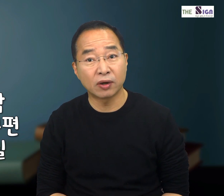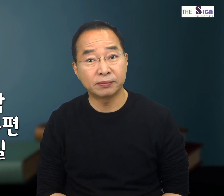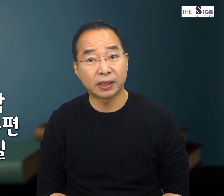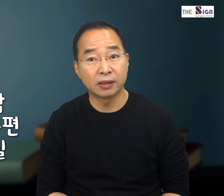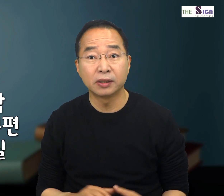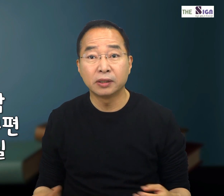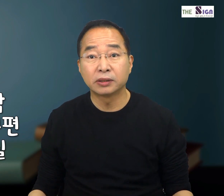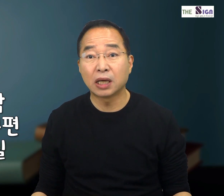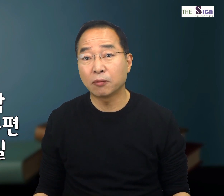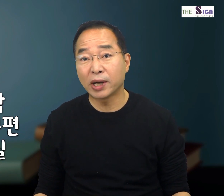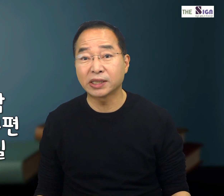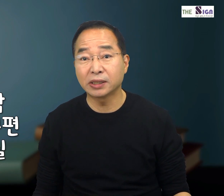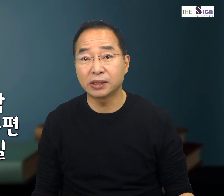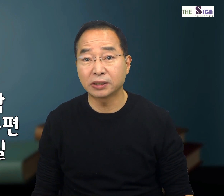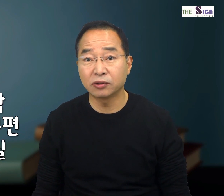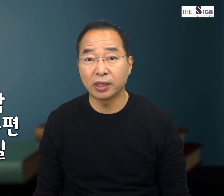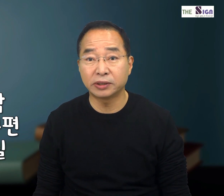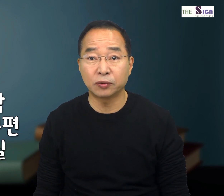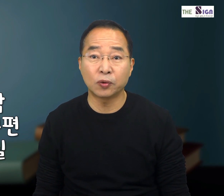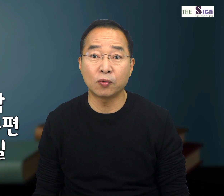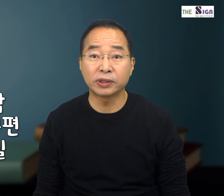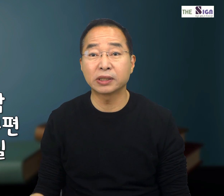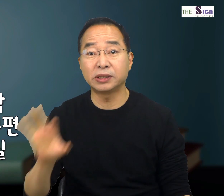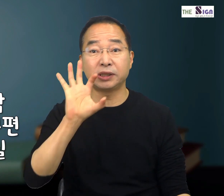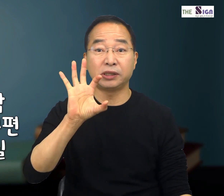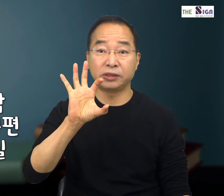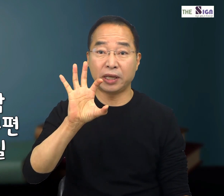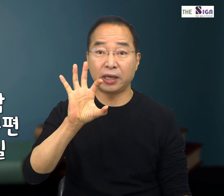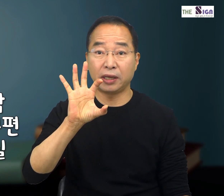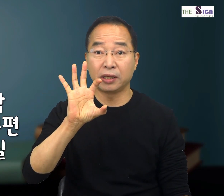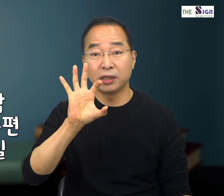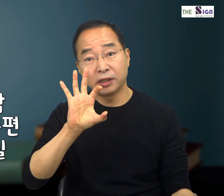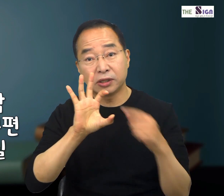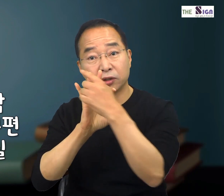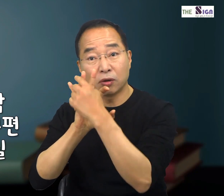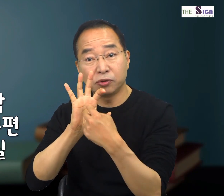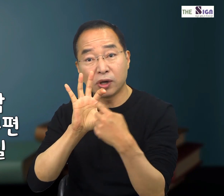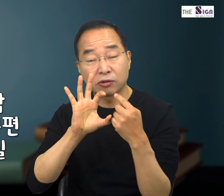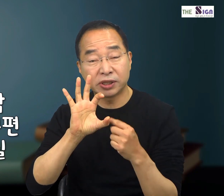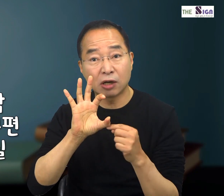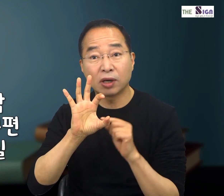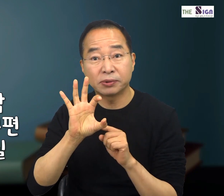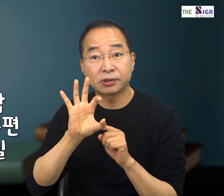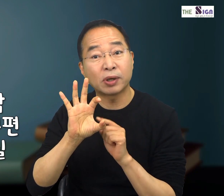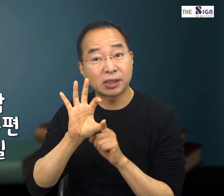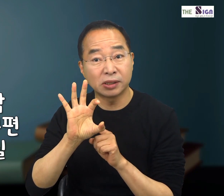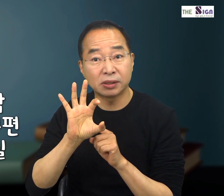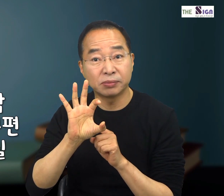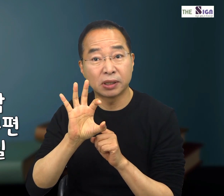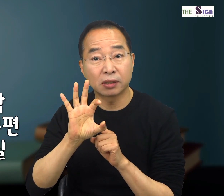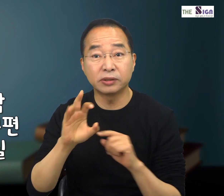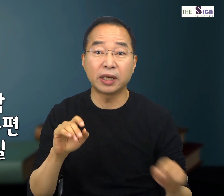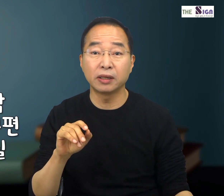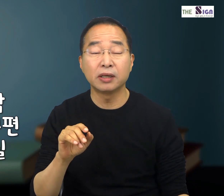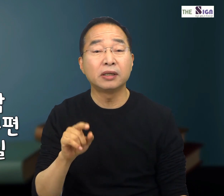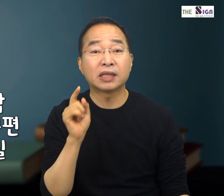사용합니다. 그 다음에 화장실 같은 거 할 때도 화장실이 있는데 이제 W하고 C하고 합쳐서 화장실입니다. 그런데